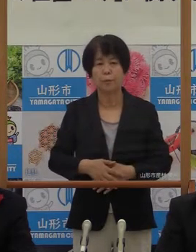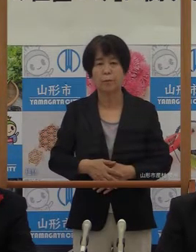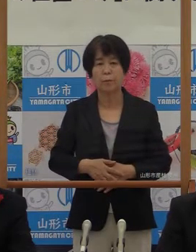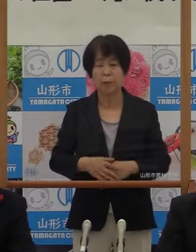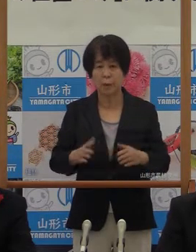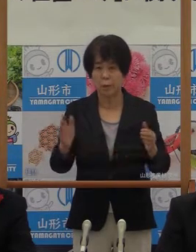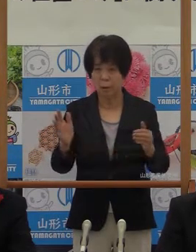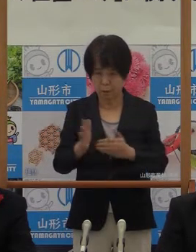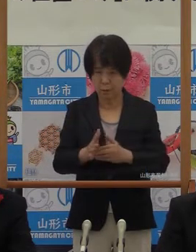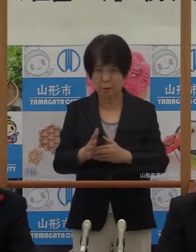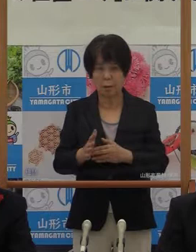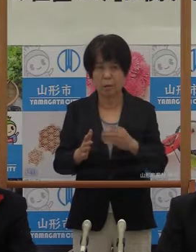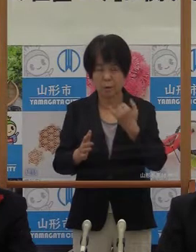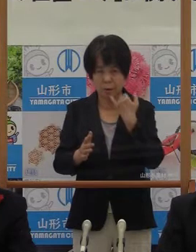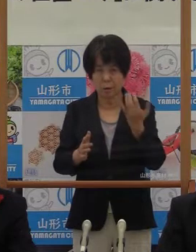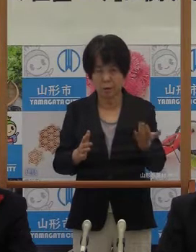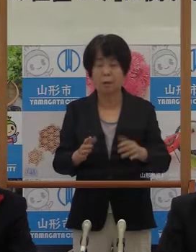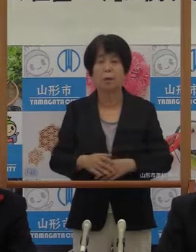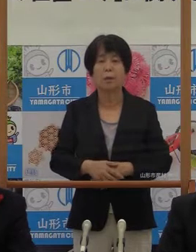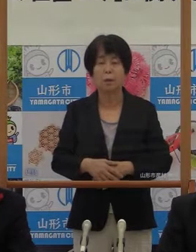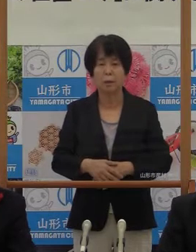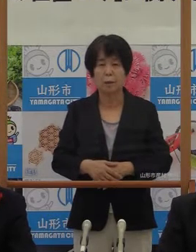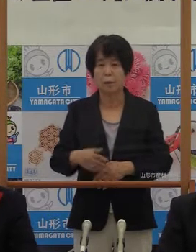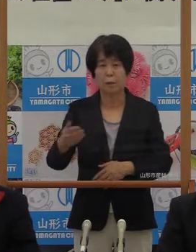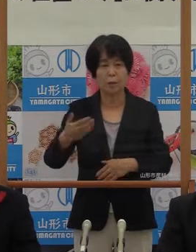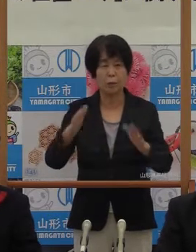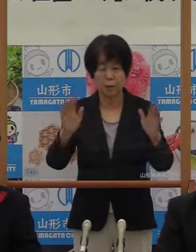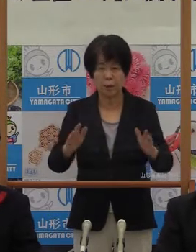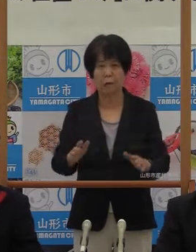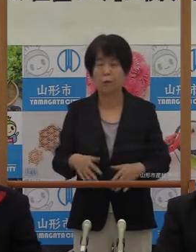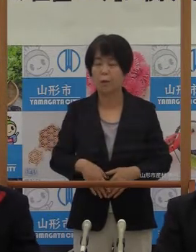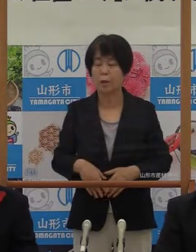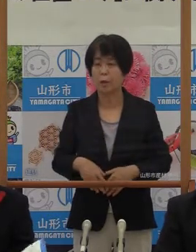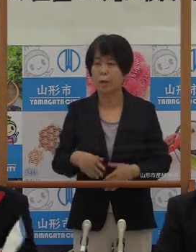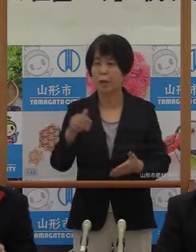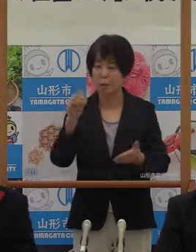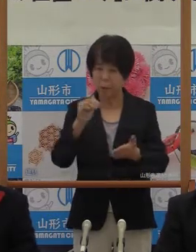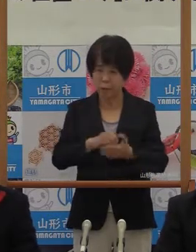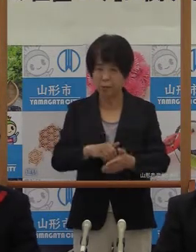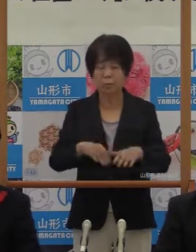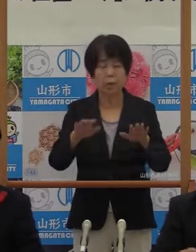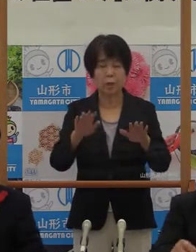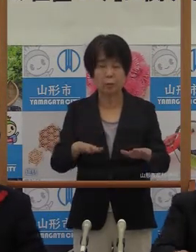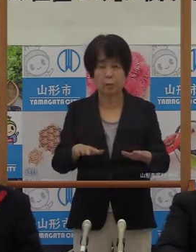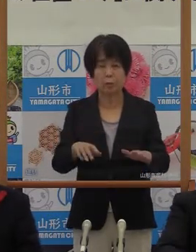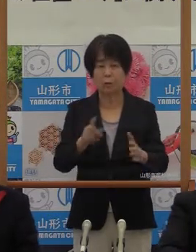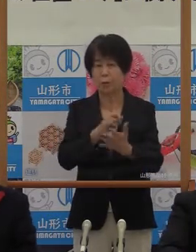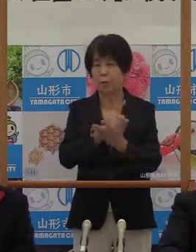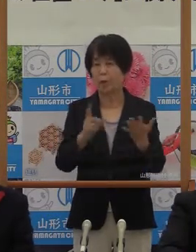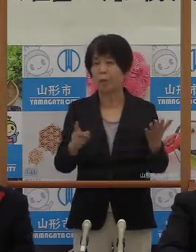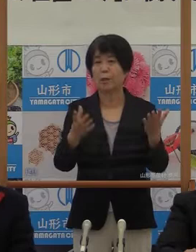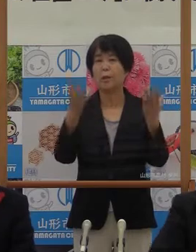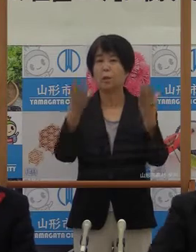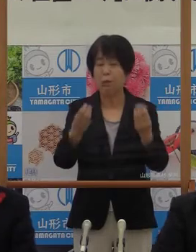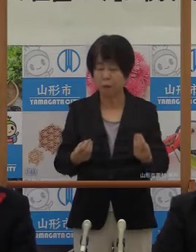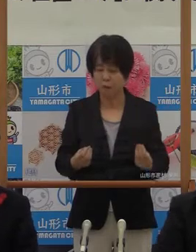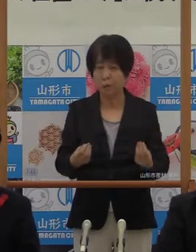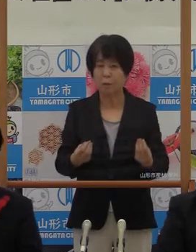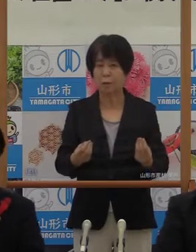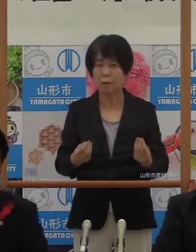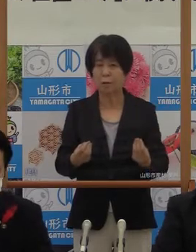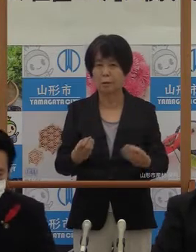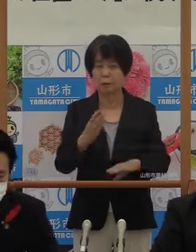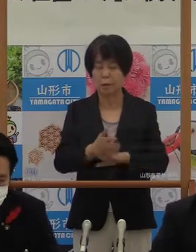よろしいでしょうか。それではご質問内容ですので、以上をもちまして本日の会見を閉じさせていただきます。今日は